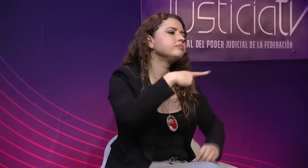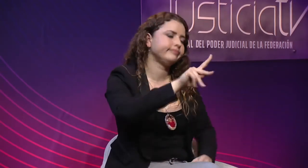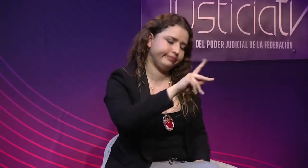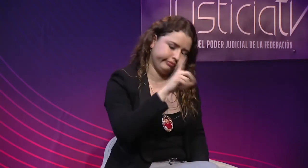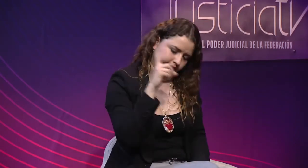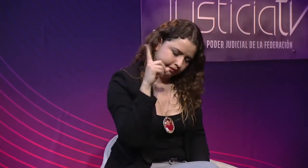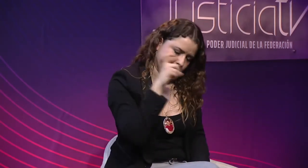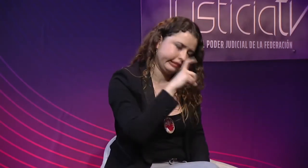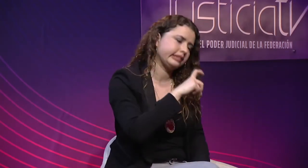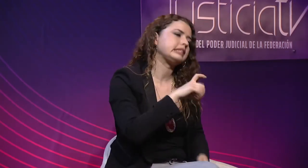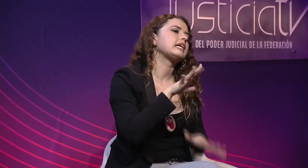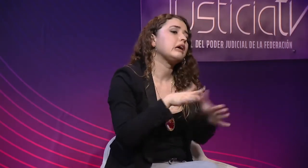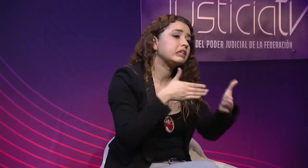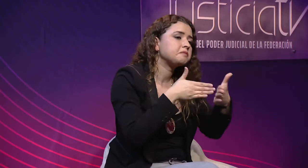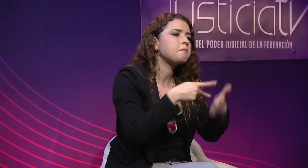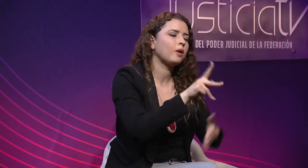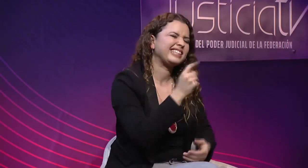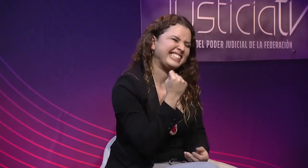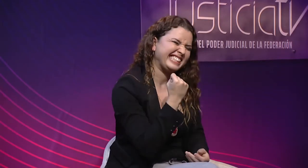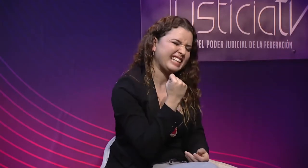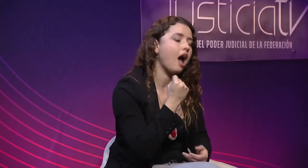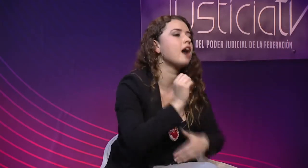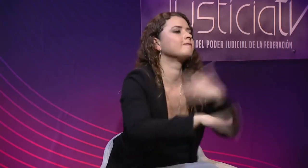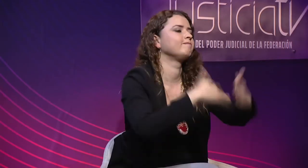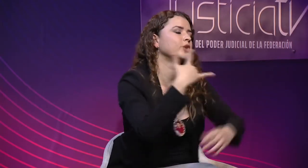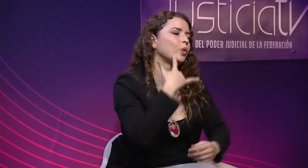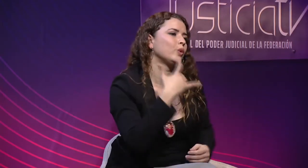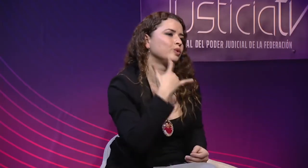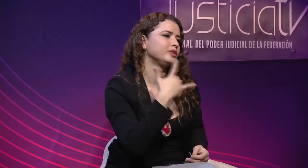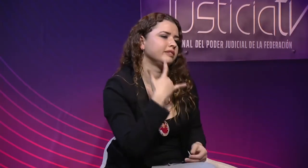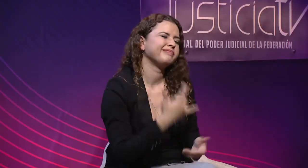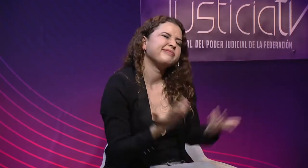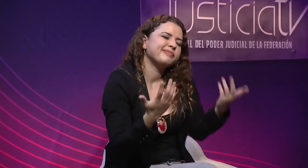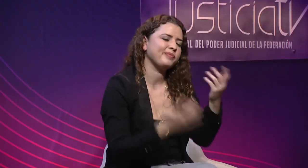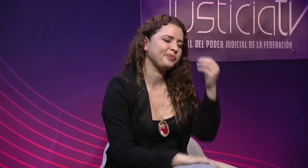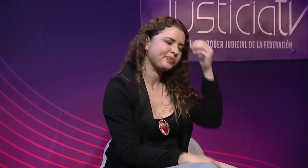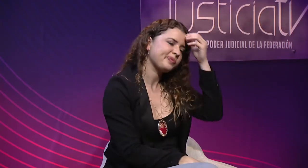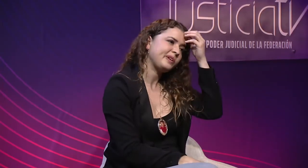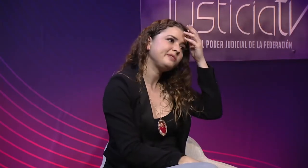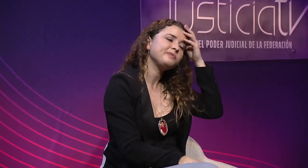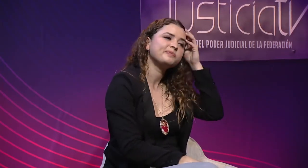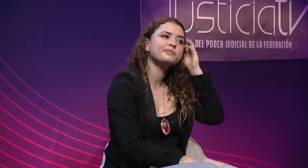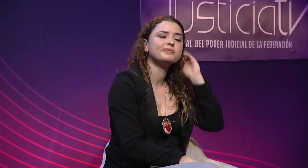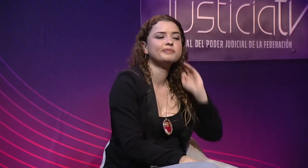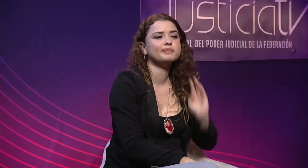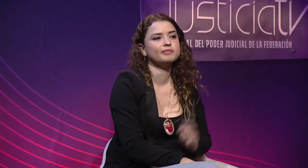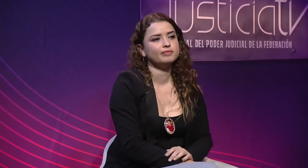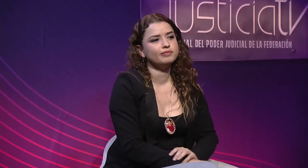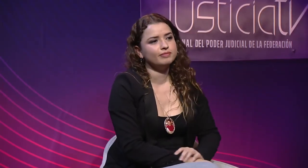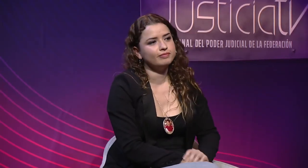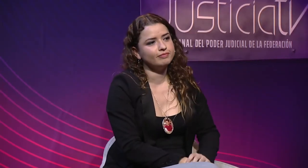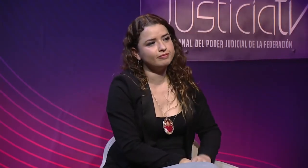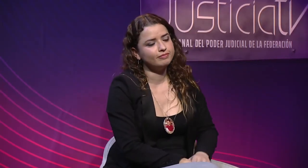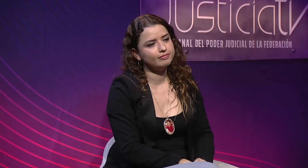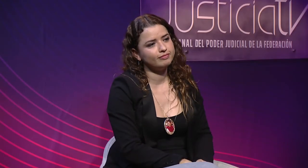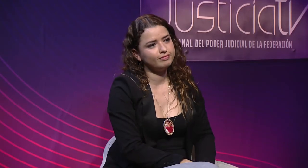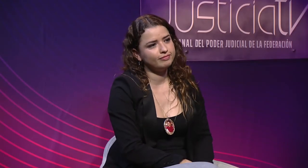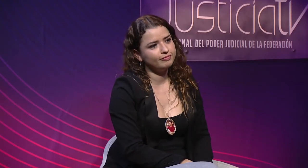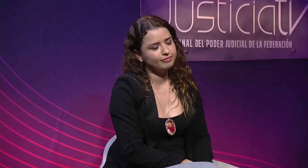y ha sido un trabajo muy complicado también, y nos hemos enfrentado a muchas barreras, pero con una lucha constante lo